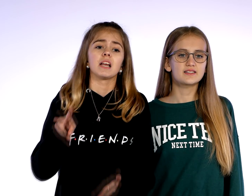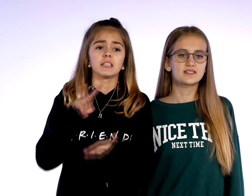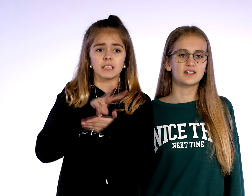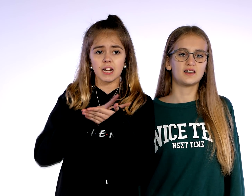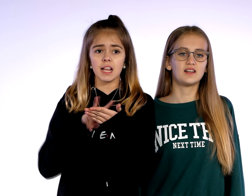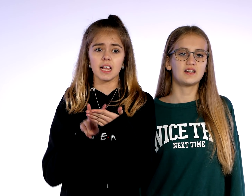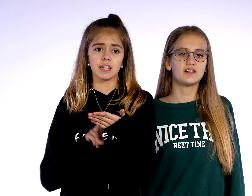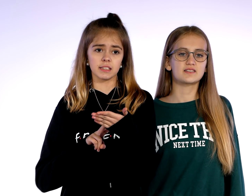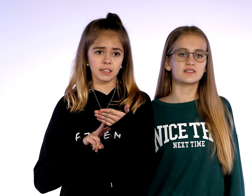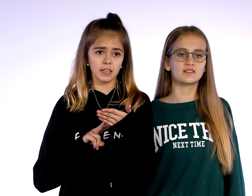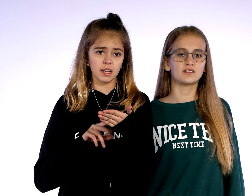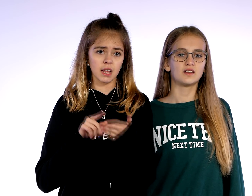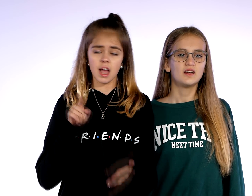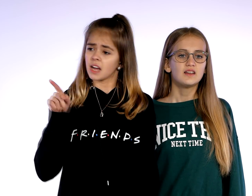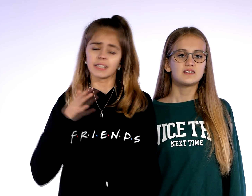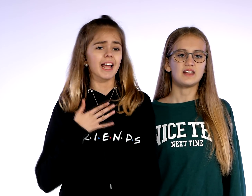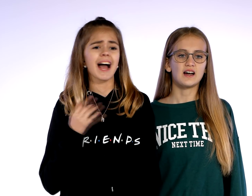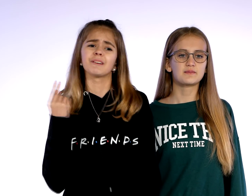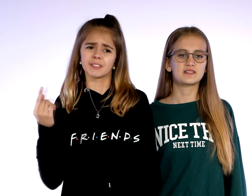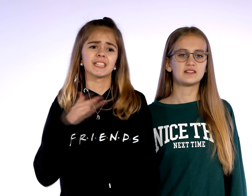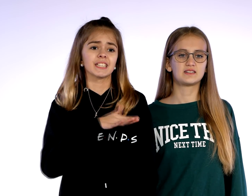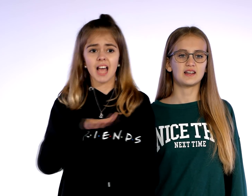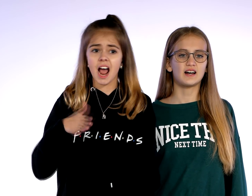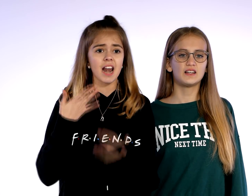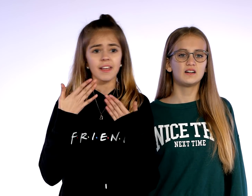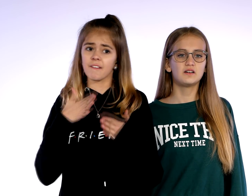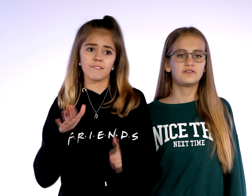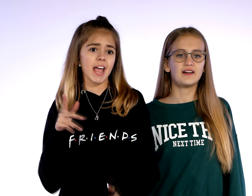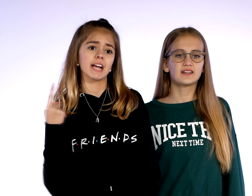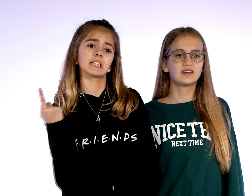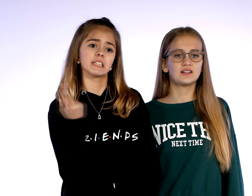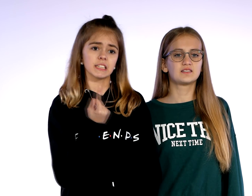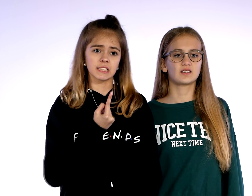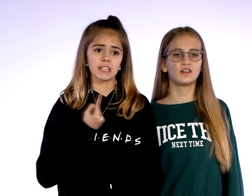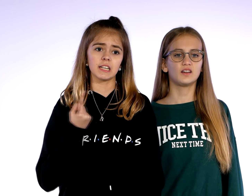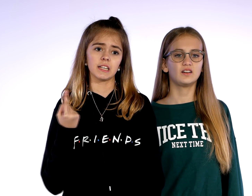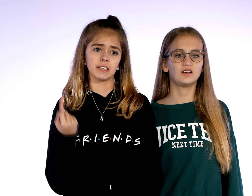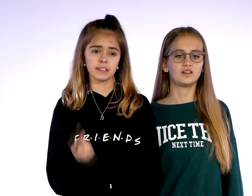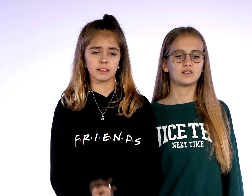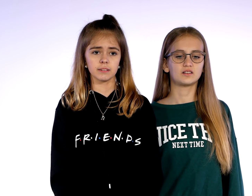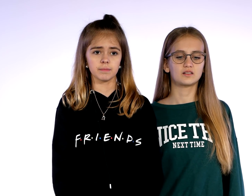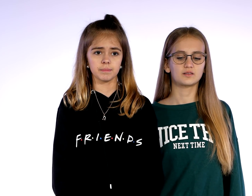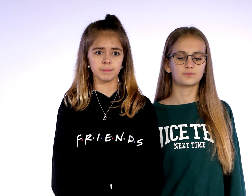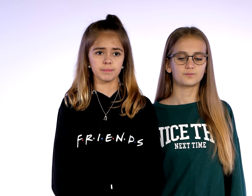hat's gelesen, sie haben sich alle weggedreht.